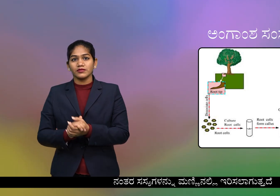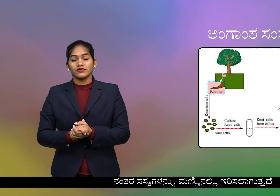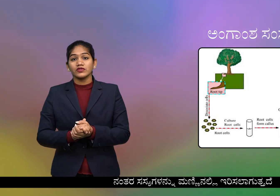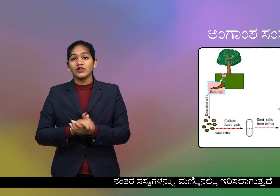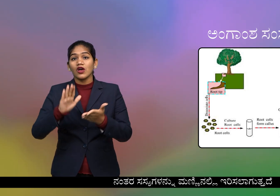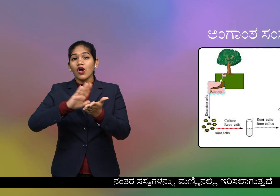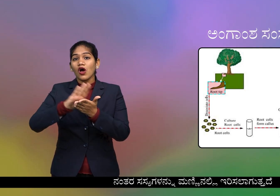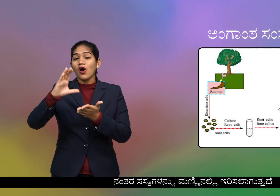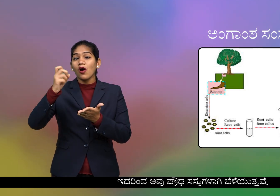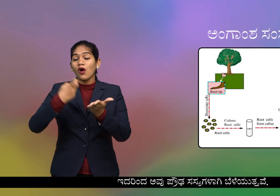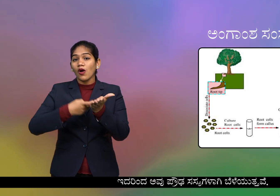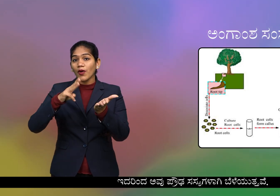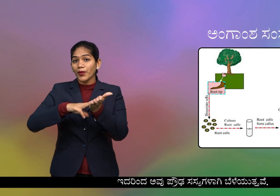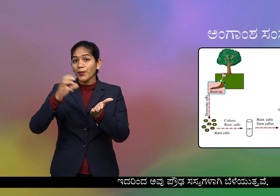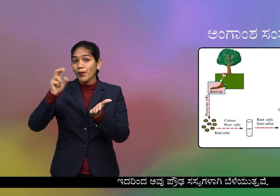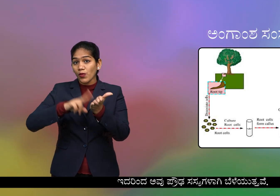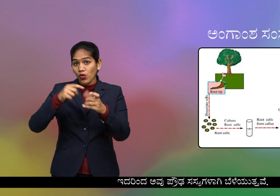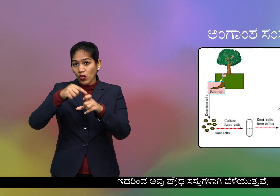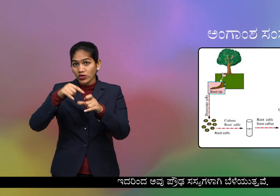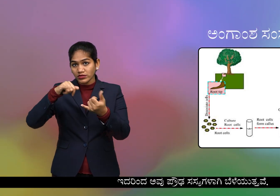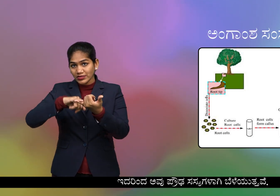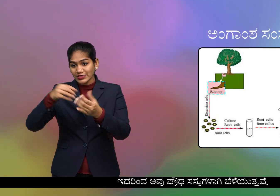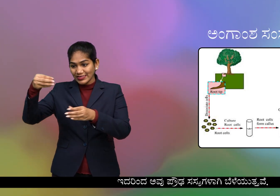ಮಣ್ಣಿನಲ್ಲಿ ಇರಿಸಲಾಗುತ್ತೆ. ಇದರಿಂದ ಅವು ಪ್ರೌಢ ಸಸ್ಯಗಳಾಗಿ ಬೆಳೆಯುತ್ತವೆ.